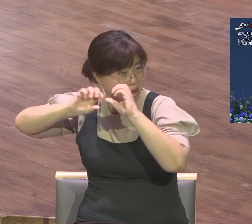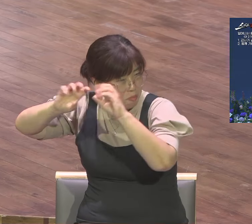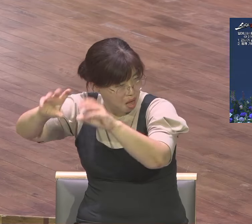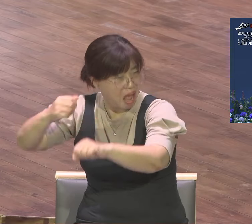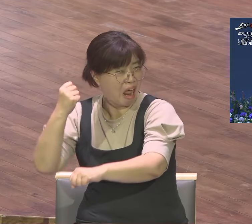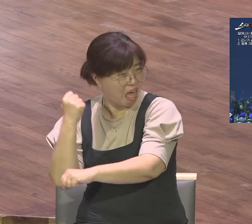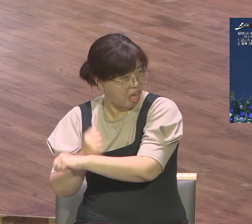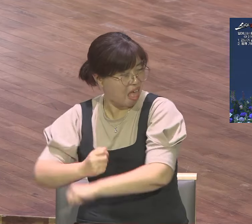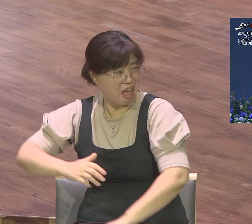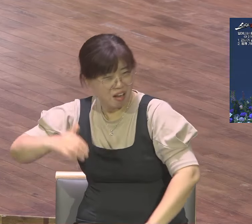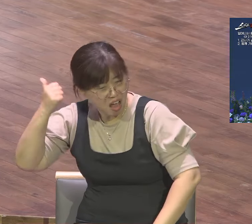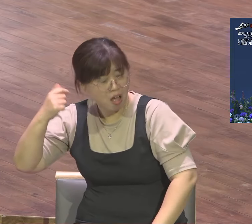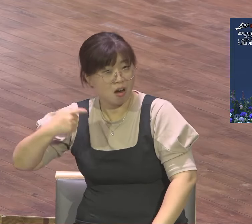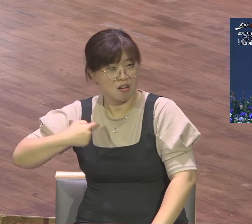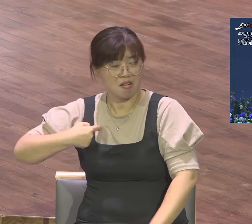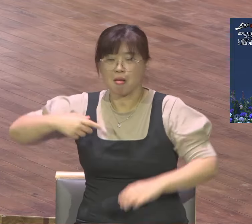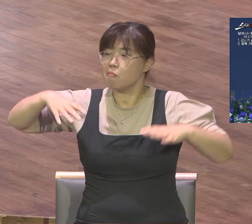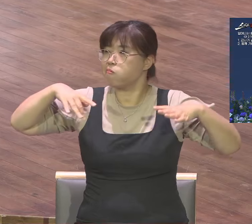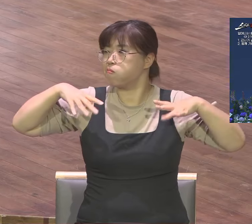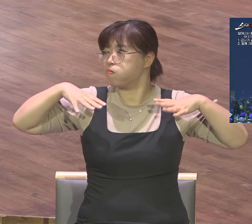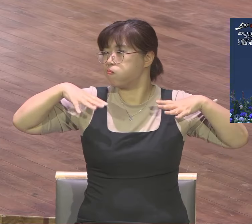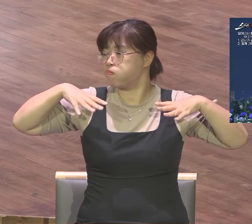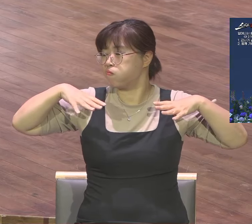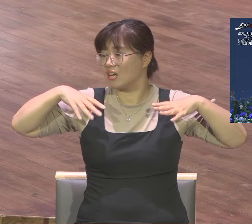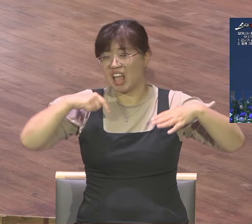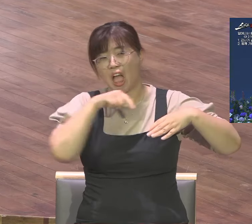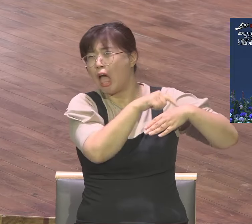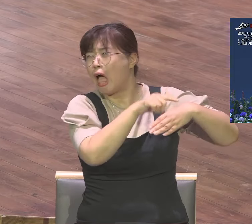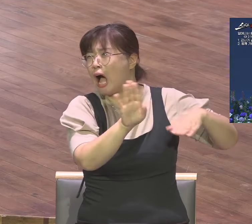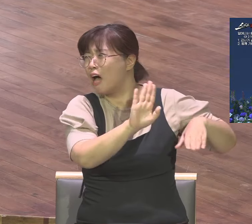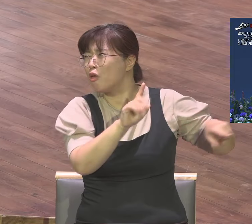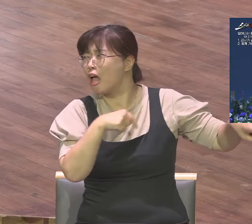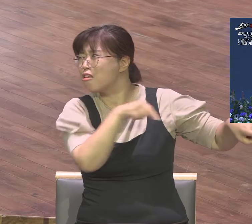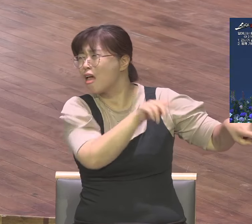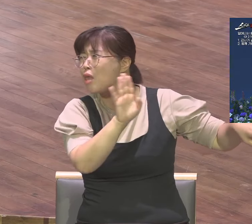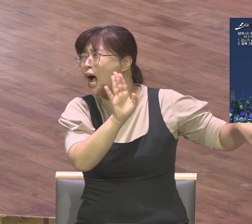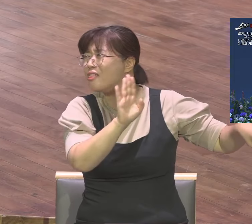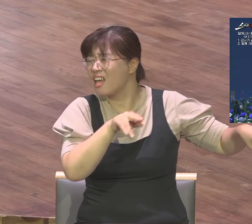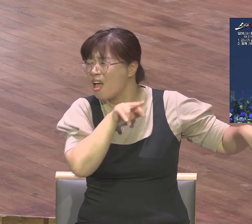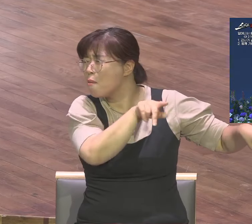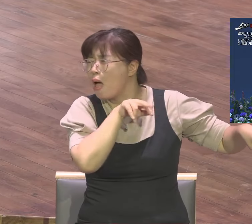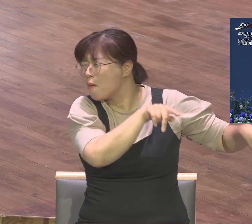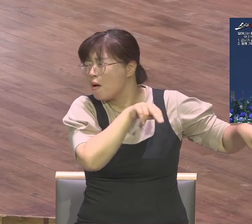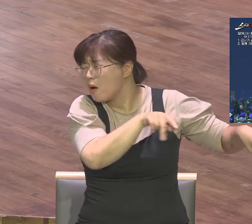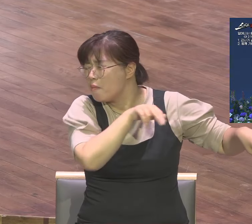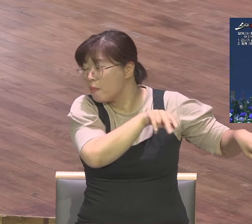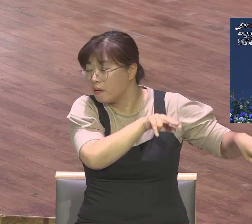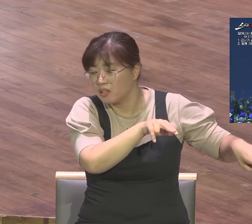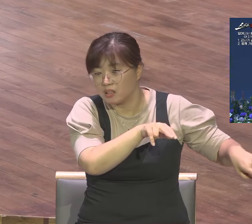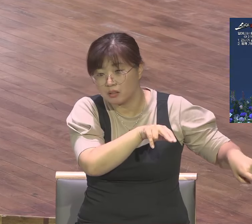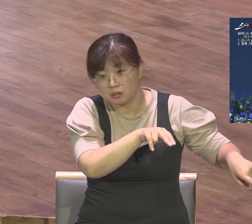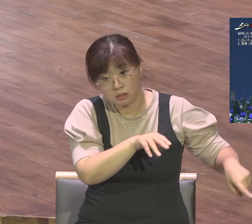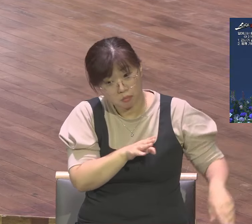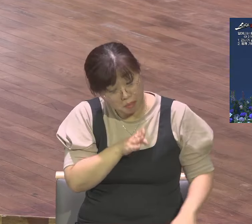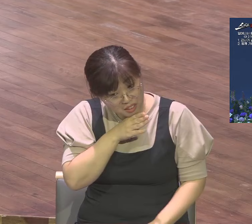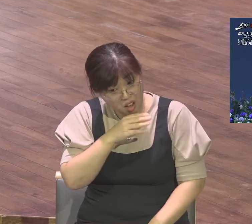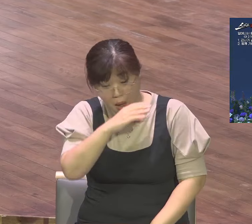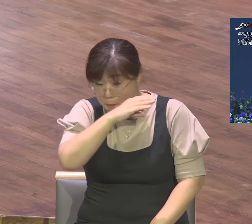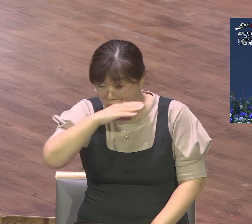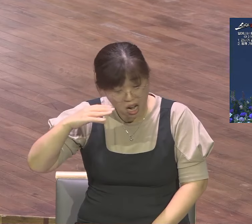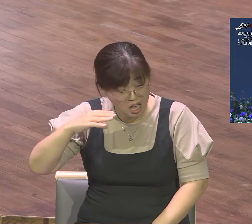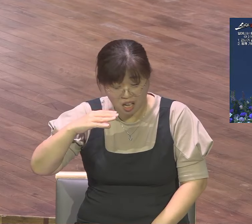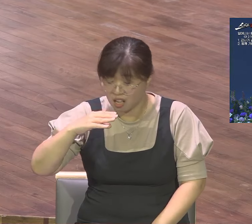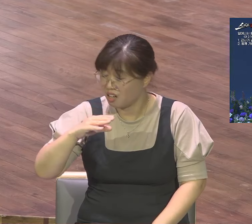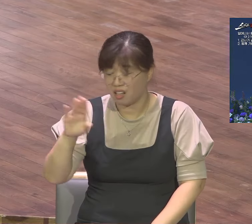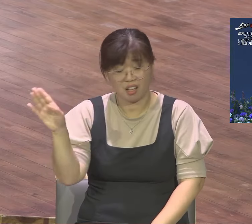자기 보고만부터 문제해야 돼. 그래서 여러분 모두 다 복음 체질 대해서 2, 3, 7 보충적 살리는 주역대결 점으로